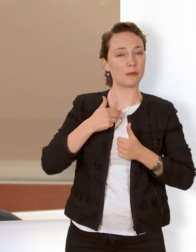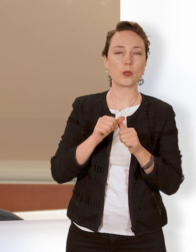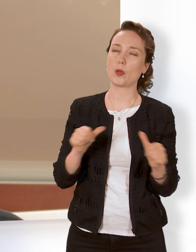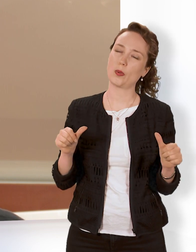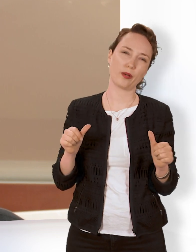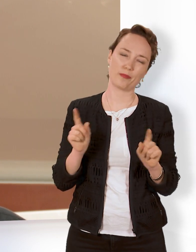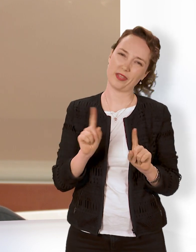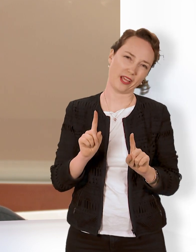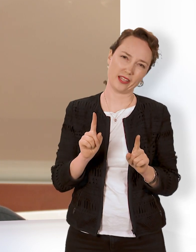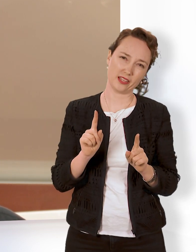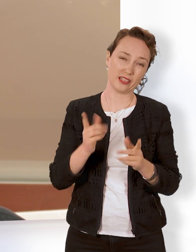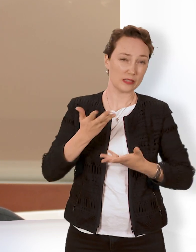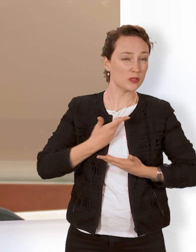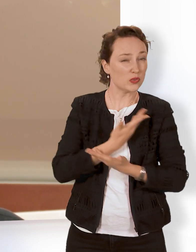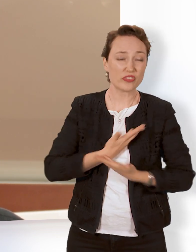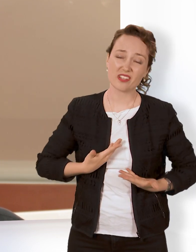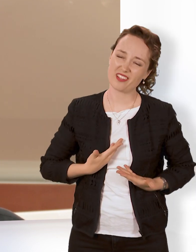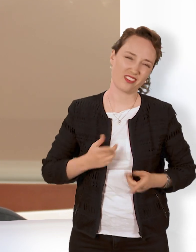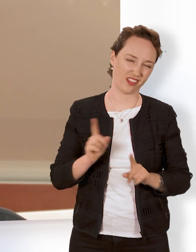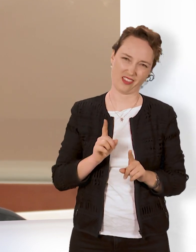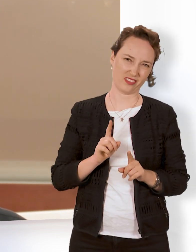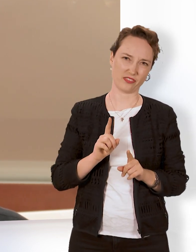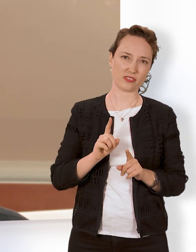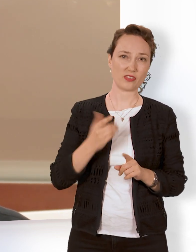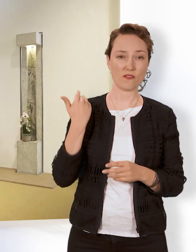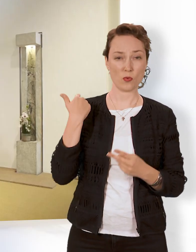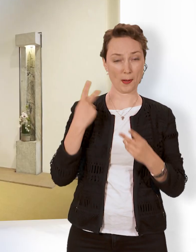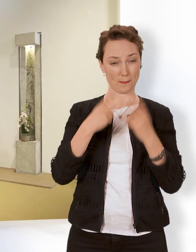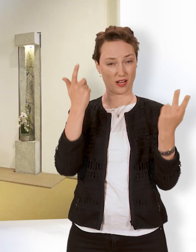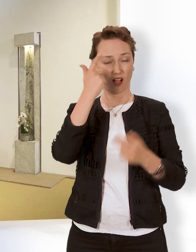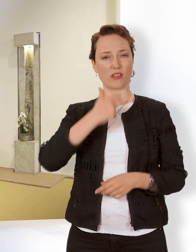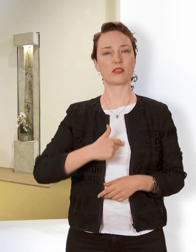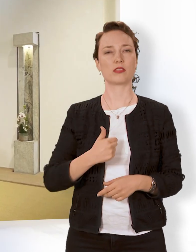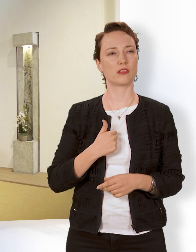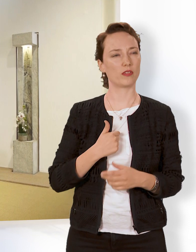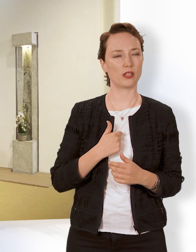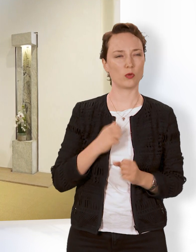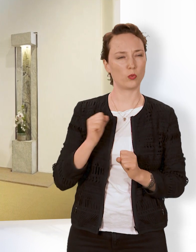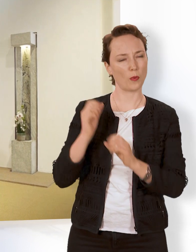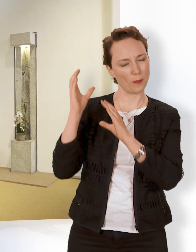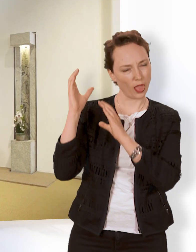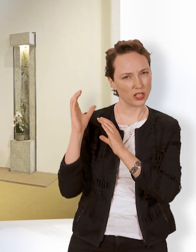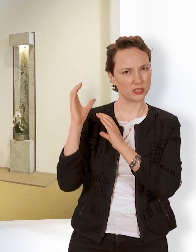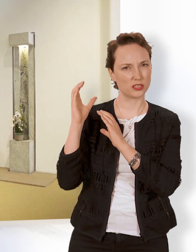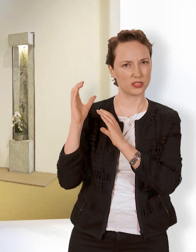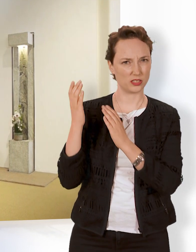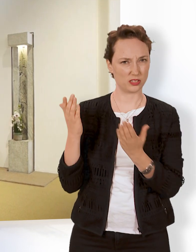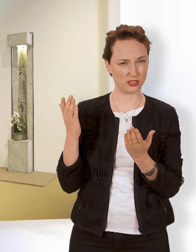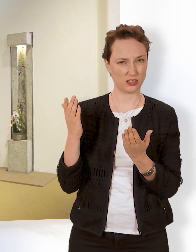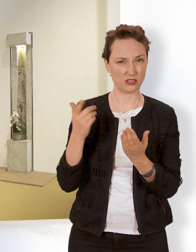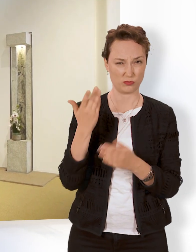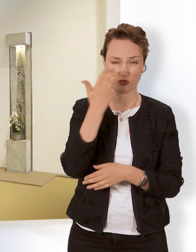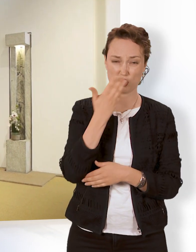macht. Mich hat dieser Bekanntheitsgrad früher, mich hat das erdrückt. Es kann keiner nachvollziehen, was es bedeutet, wirklich über 10, 12